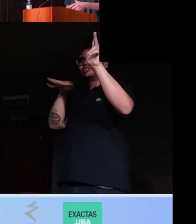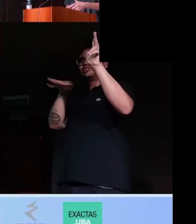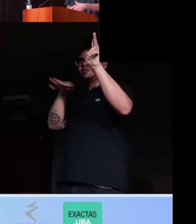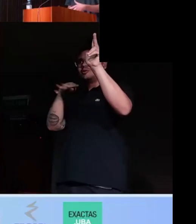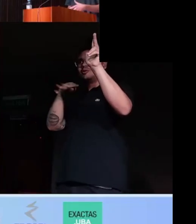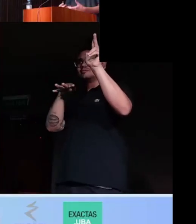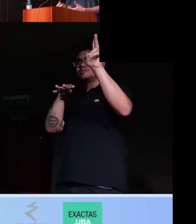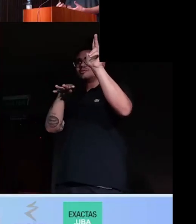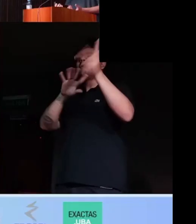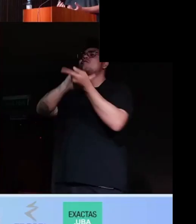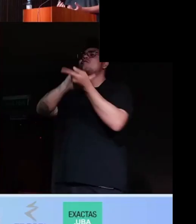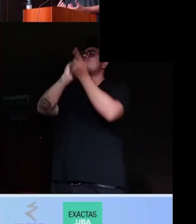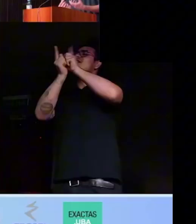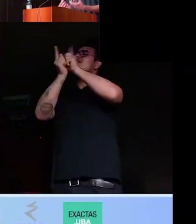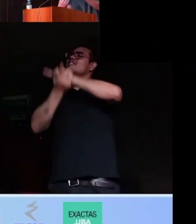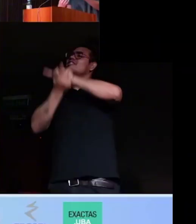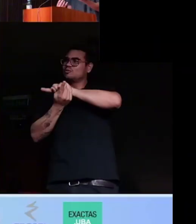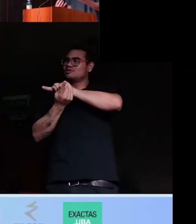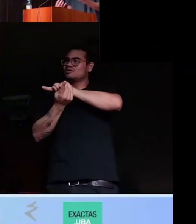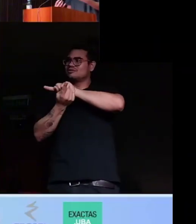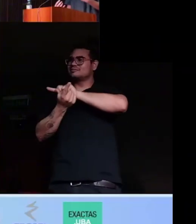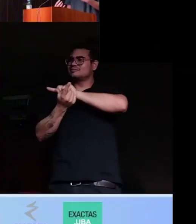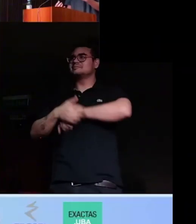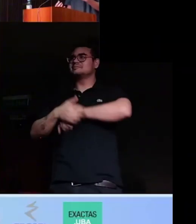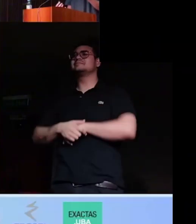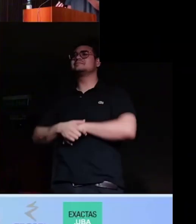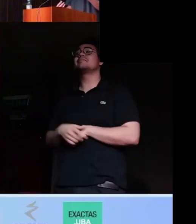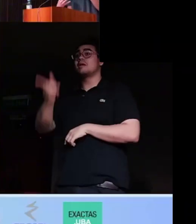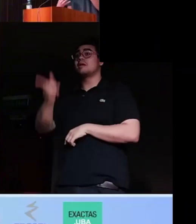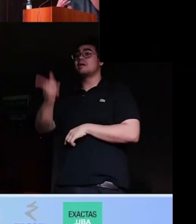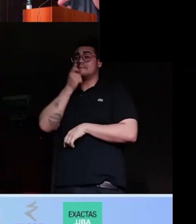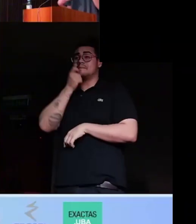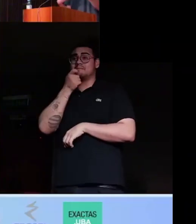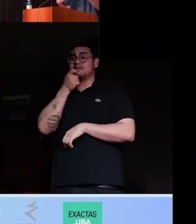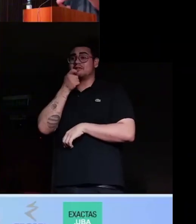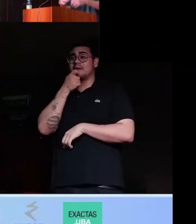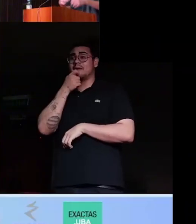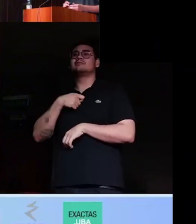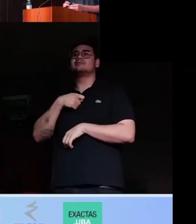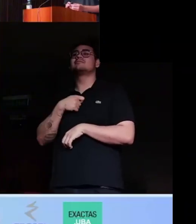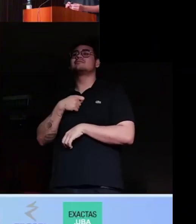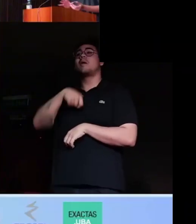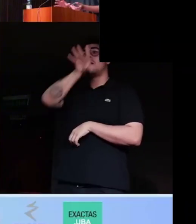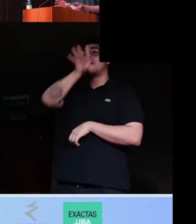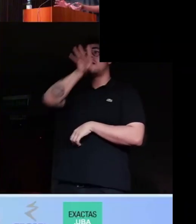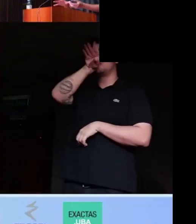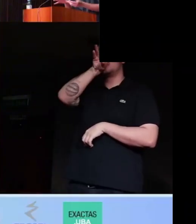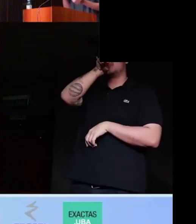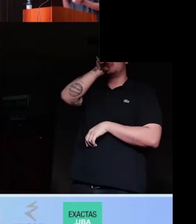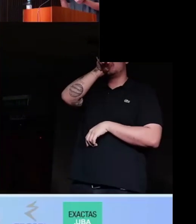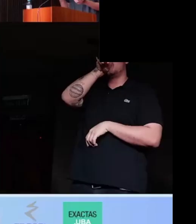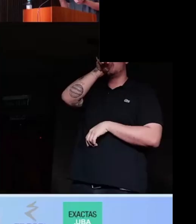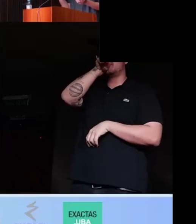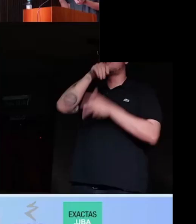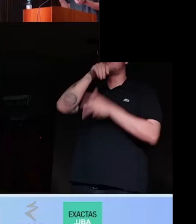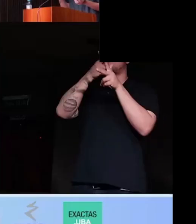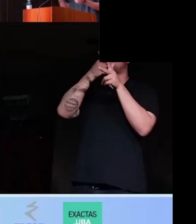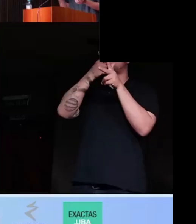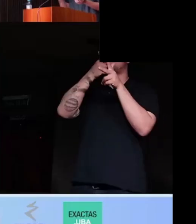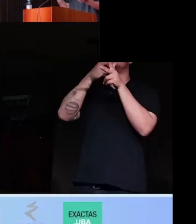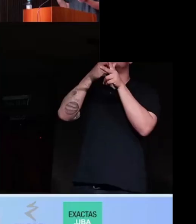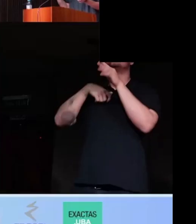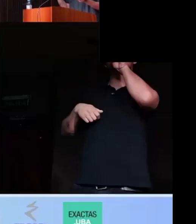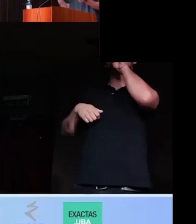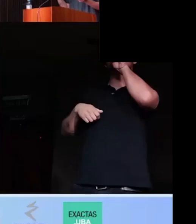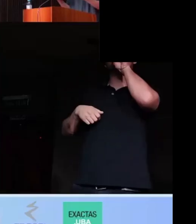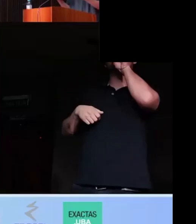que sea con voz, es decir, si una persona habla, que aparezca como una persona o una